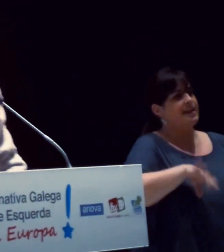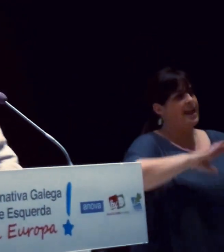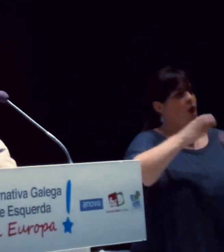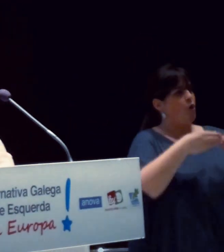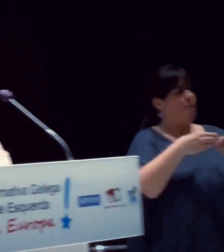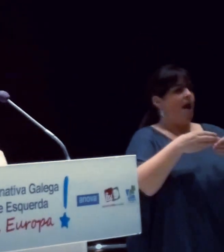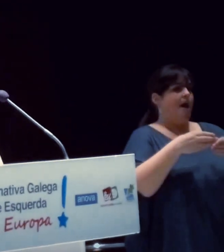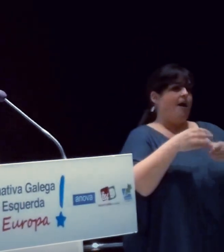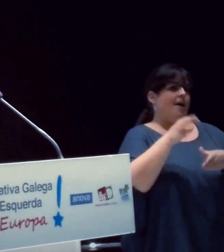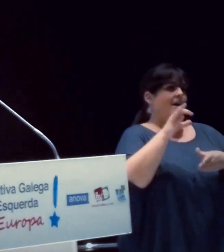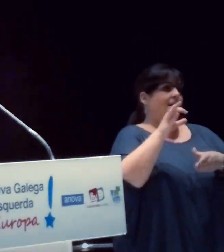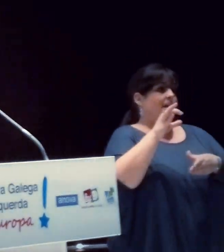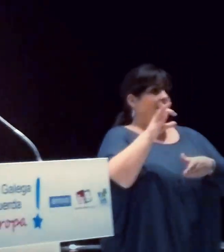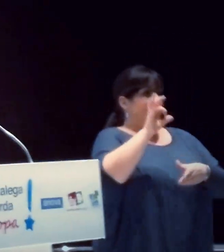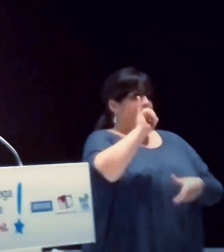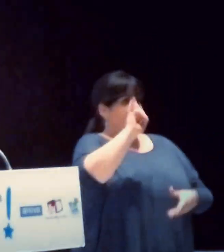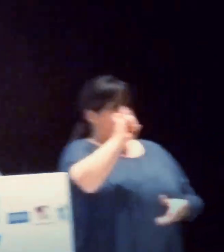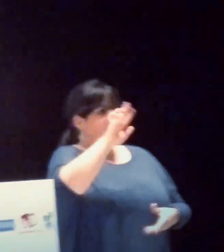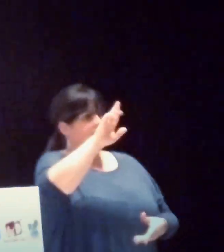Tsipras.